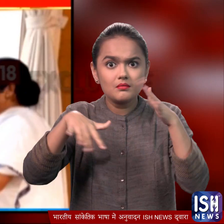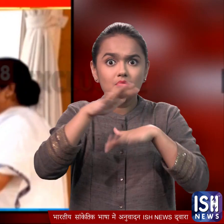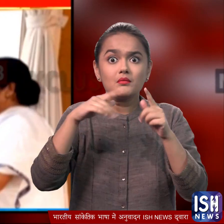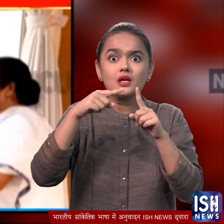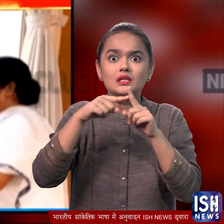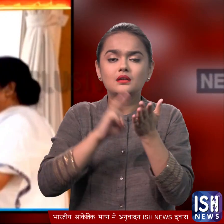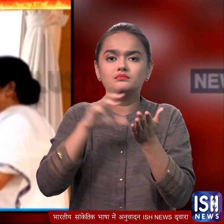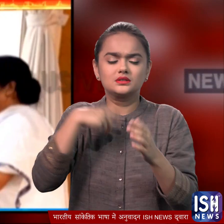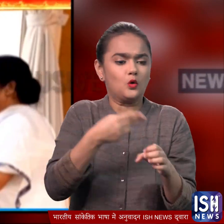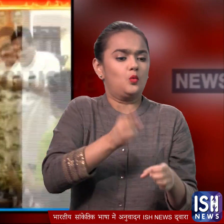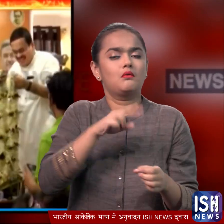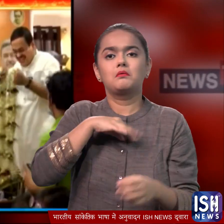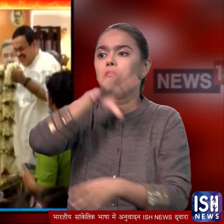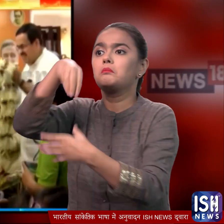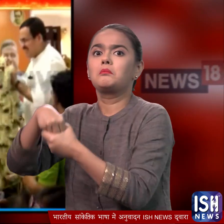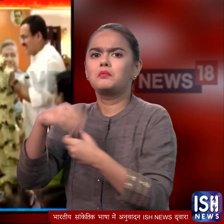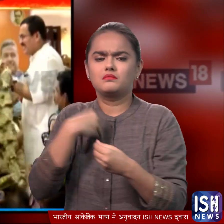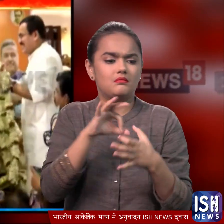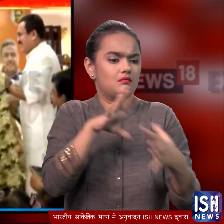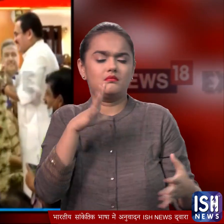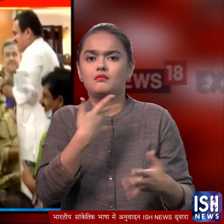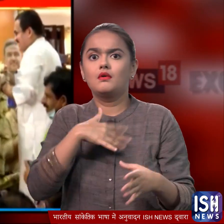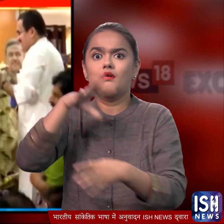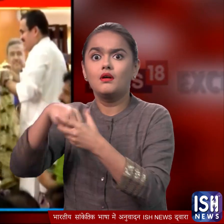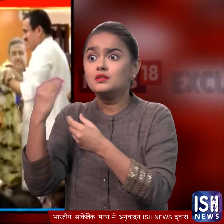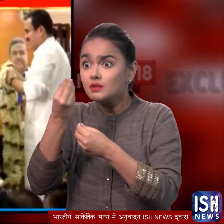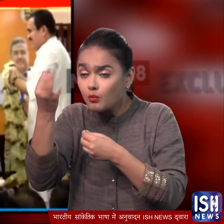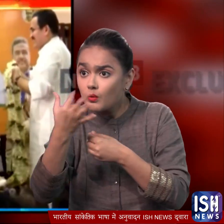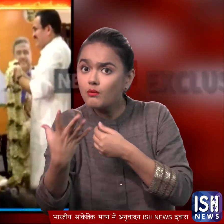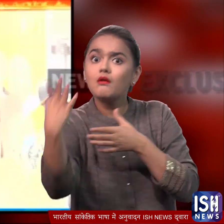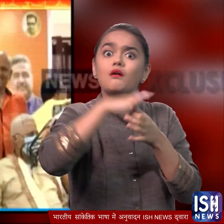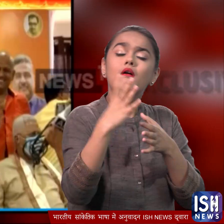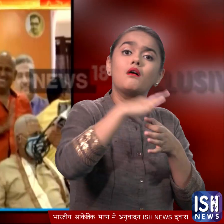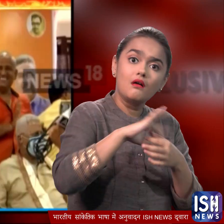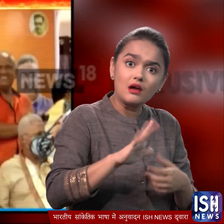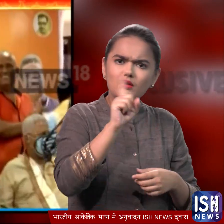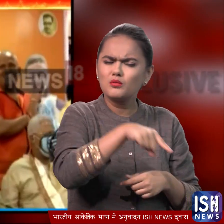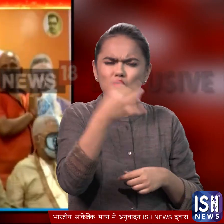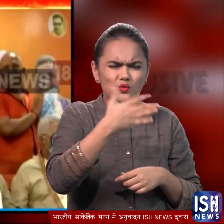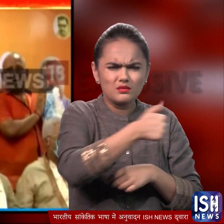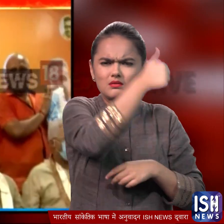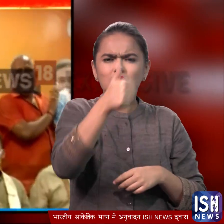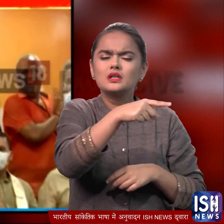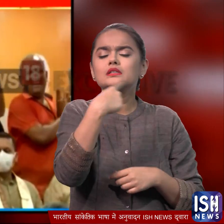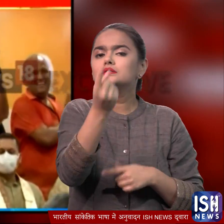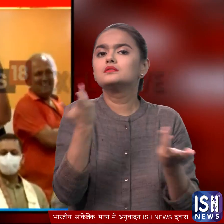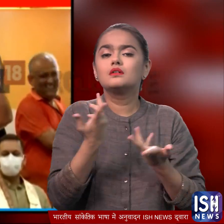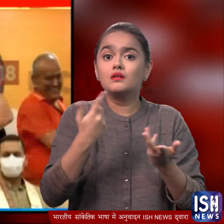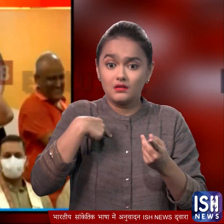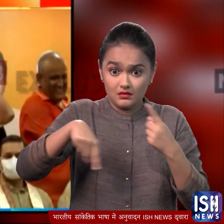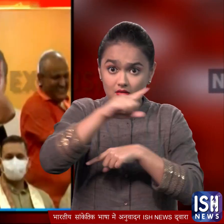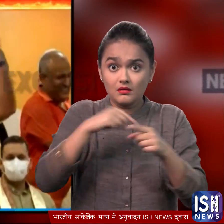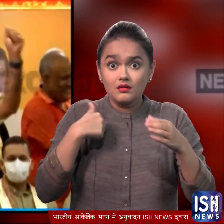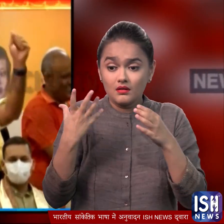सुप्रियो टीएमसी का दामन थाम चुके हैं, जबकि कुछ और विधायकों के पार्टी छोड़ने की अटकलें लगाई जा रही हैं। मगर नए प्रदेश अध्यक्ष ने बताया कि उनका